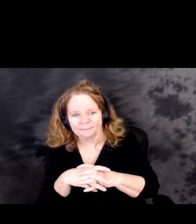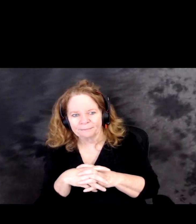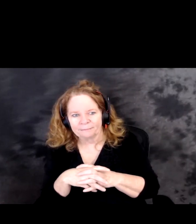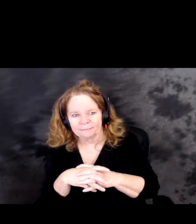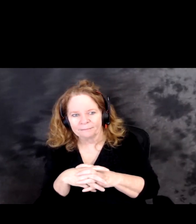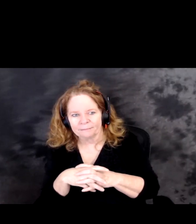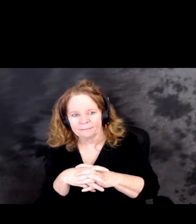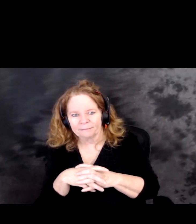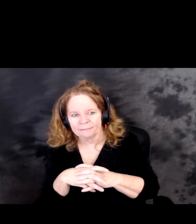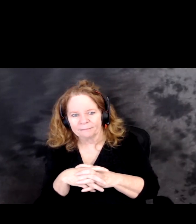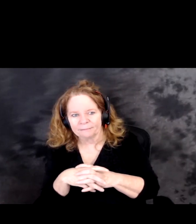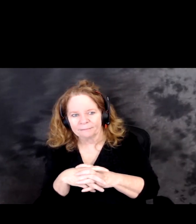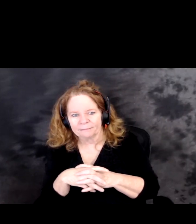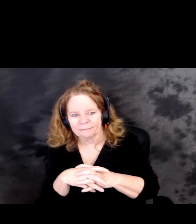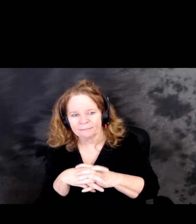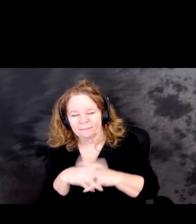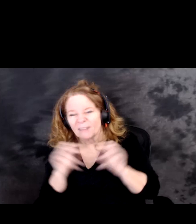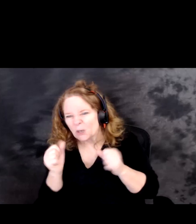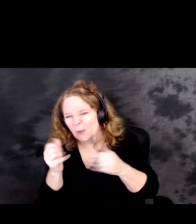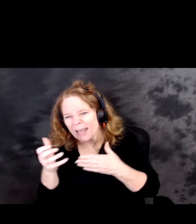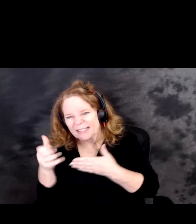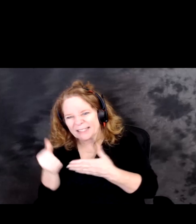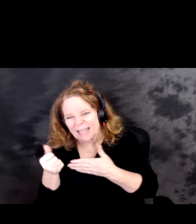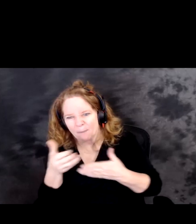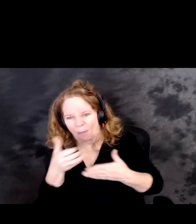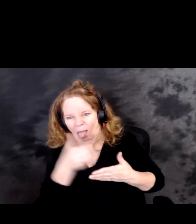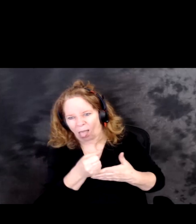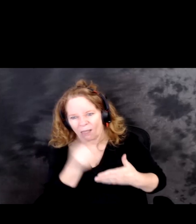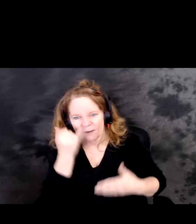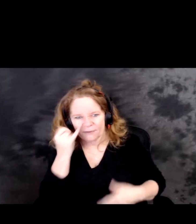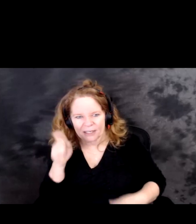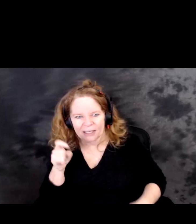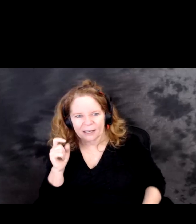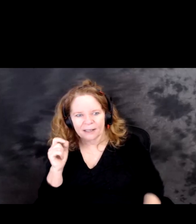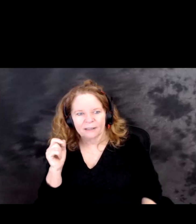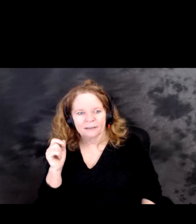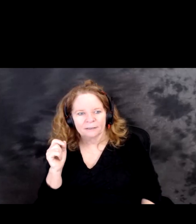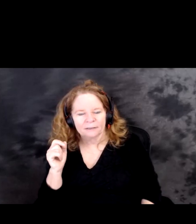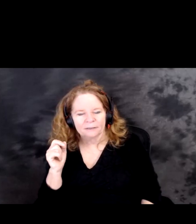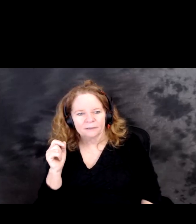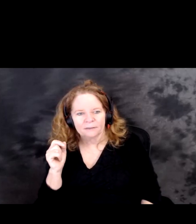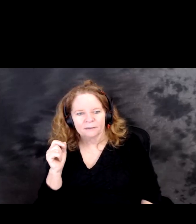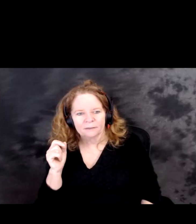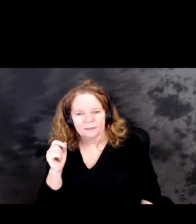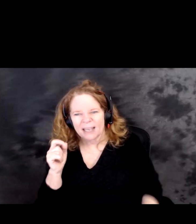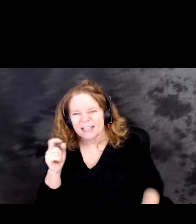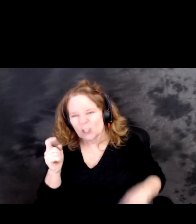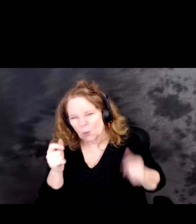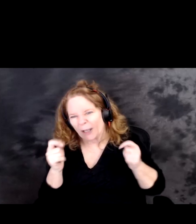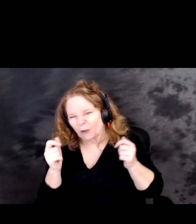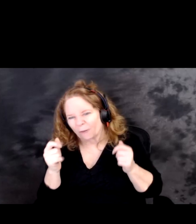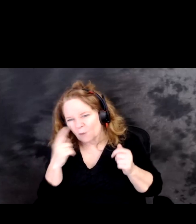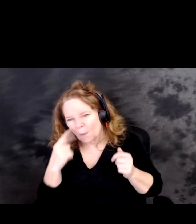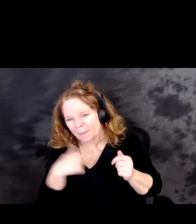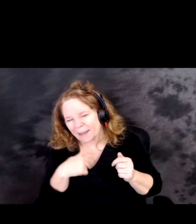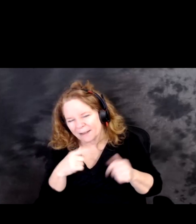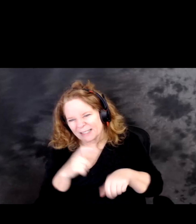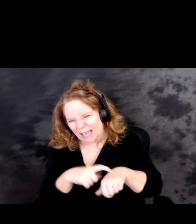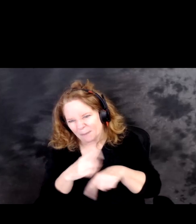Y luego pueden grapar. Yo voy a usar una grapadora.